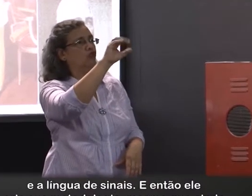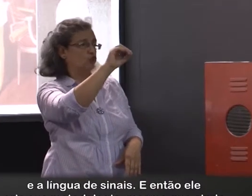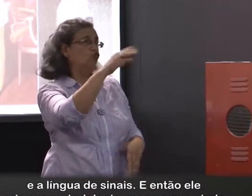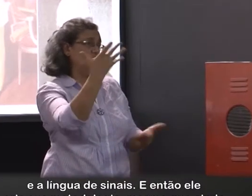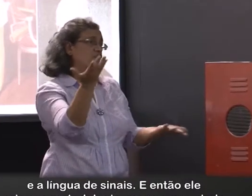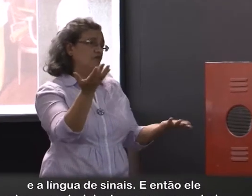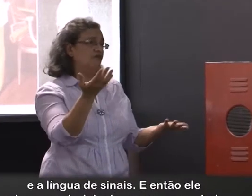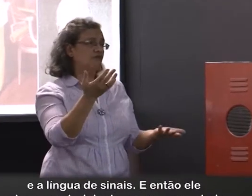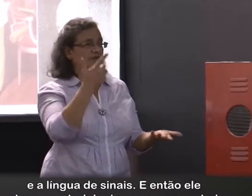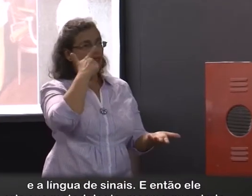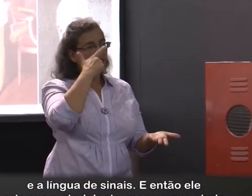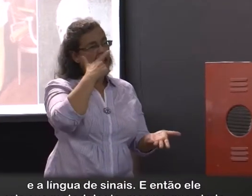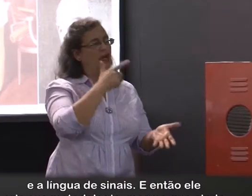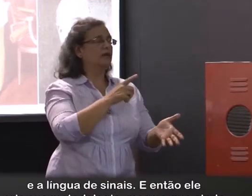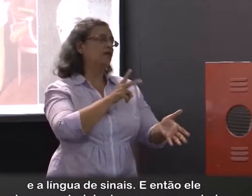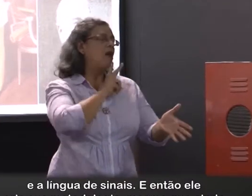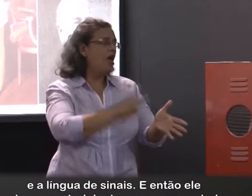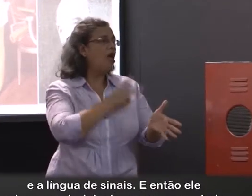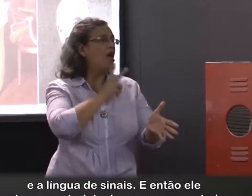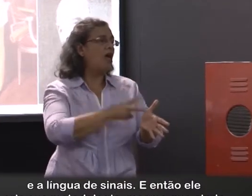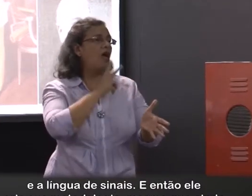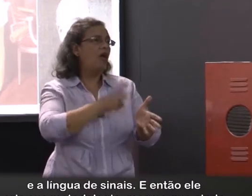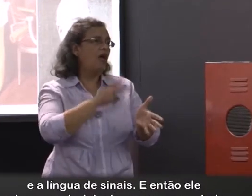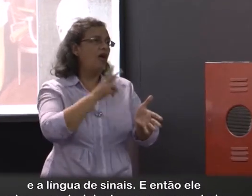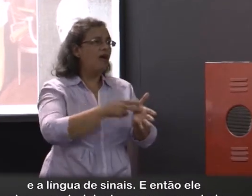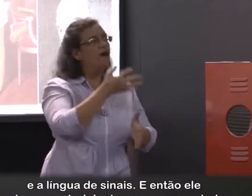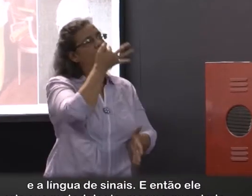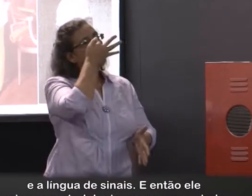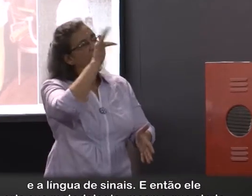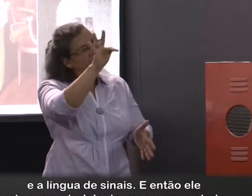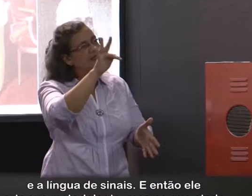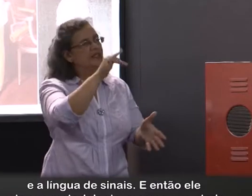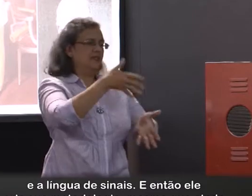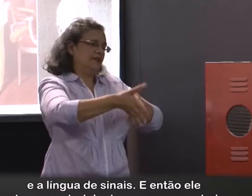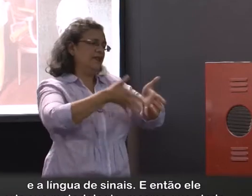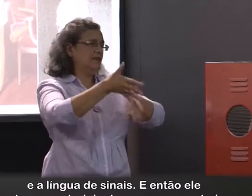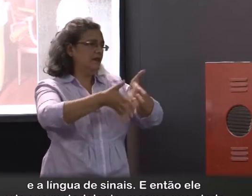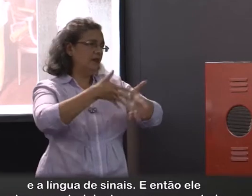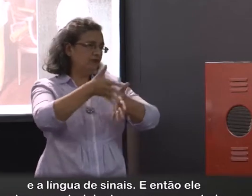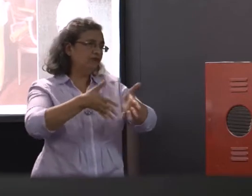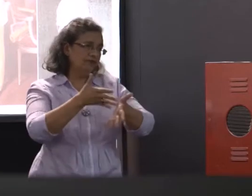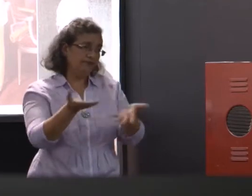ele cria, né, a sua metodologia, né, meio que ainda